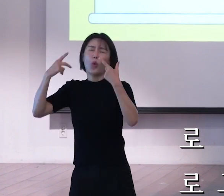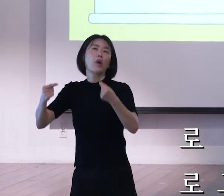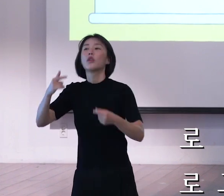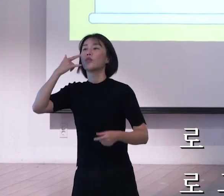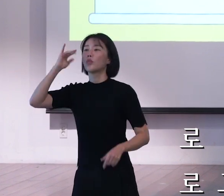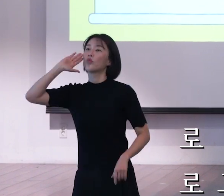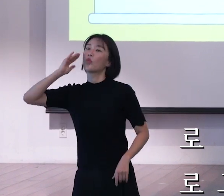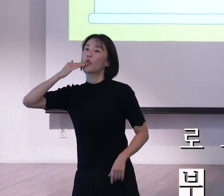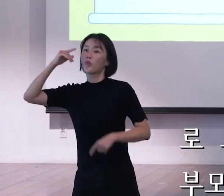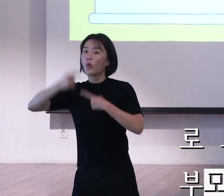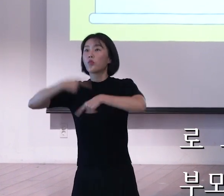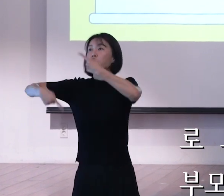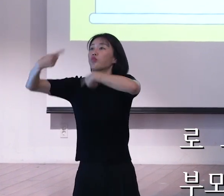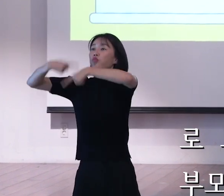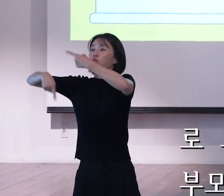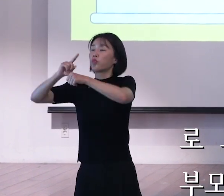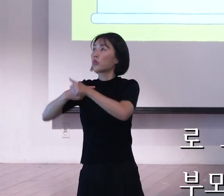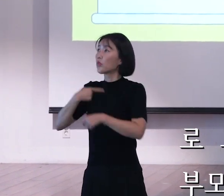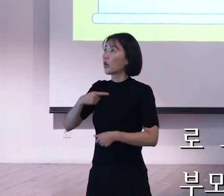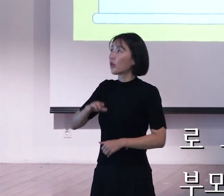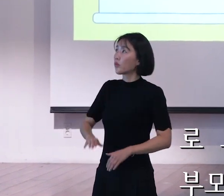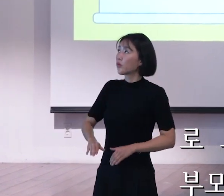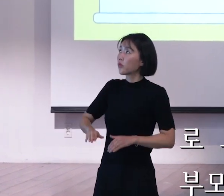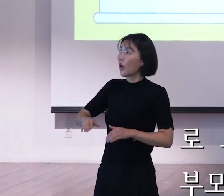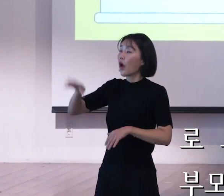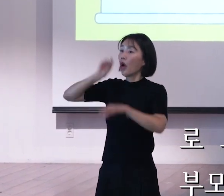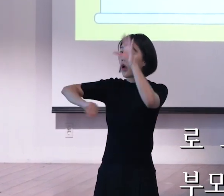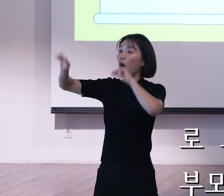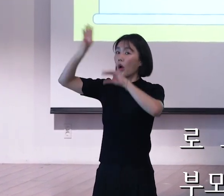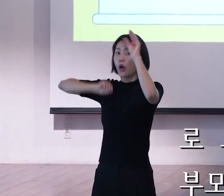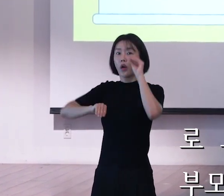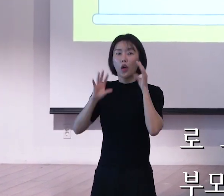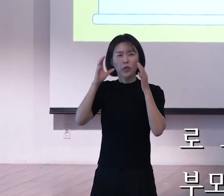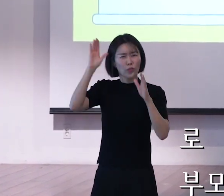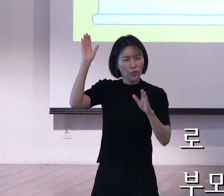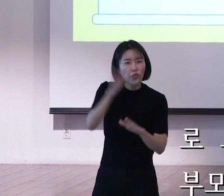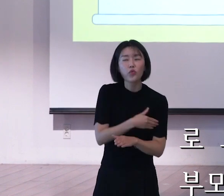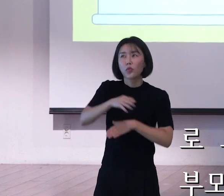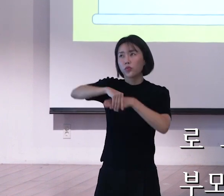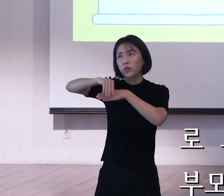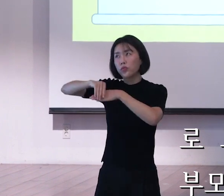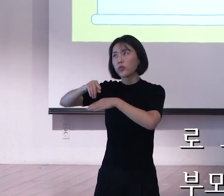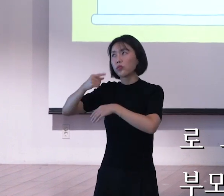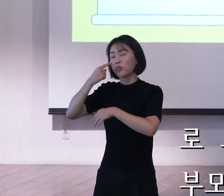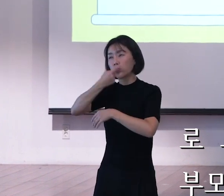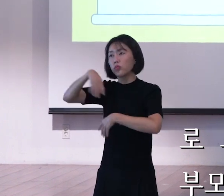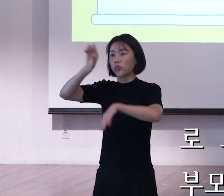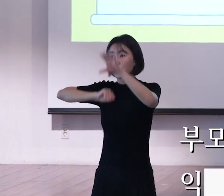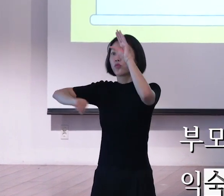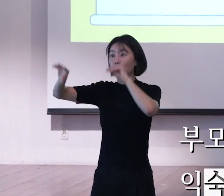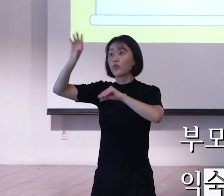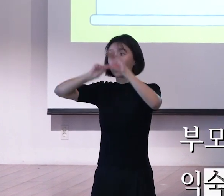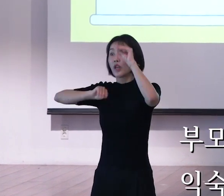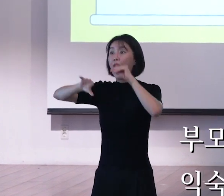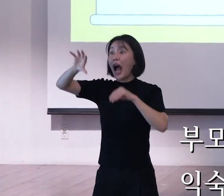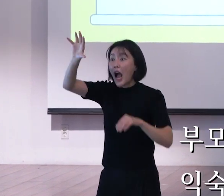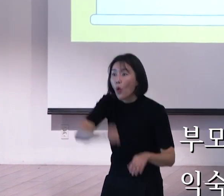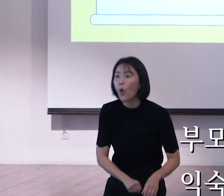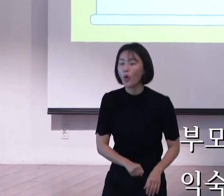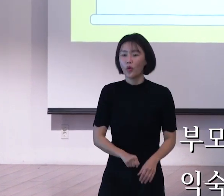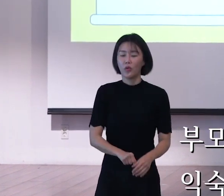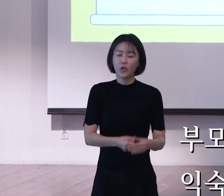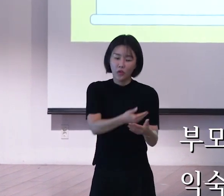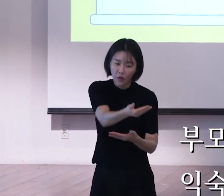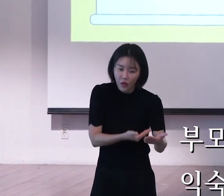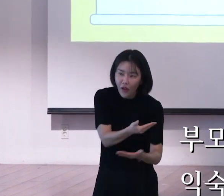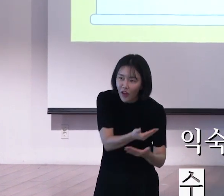농부모가 정말 자연스럽게 가장 익숙하게 사용할 수 있는 수어로 상호작용을 해야